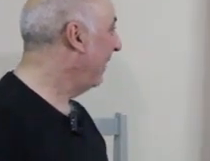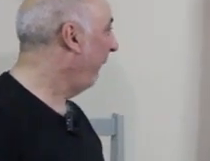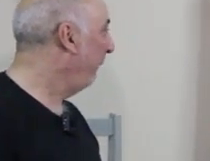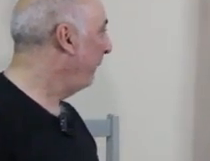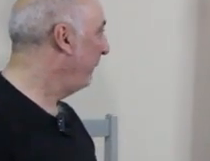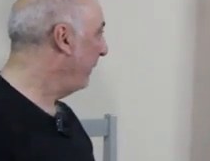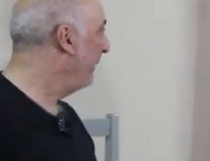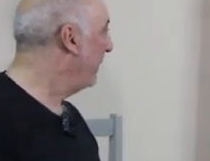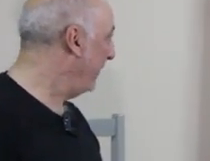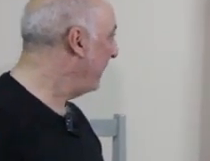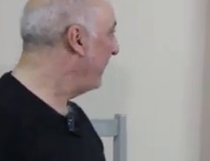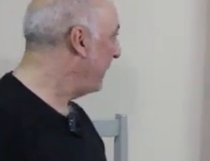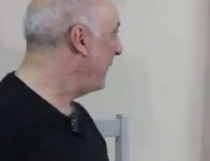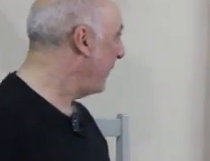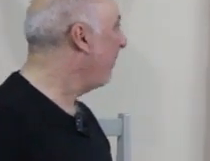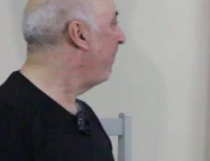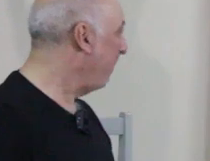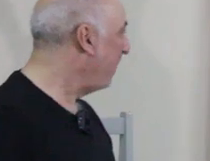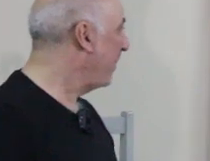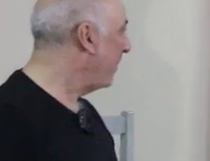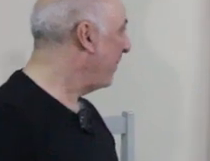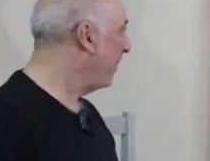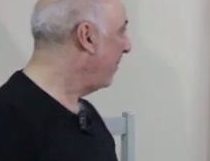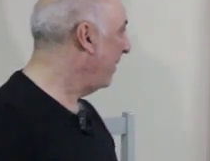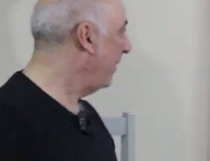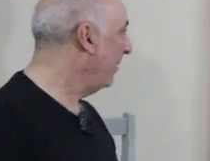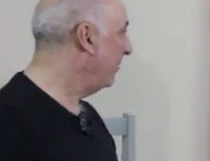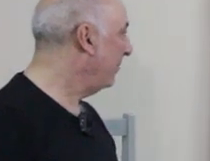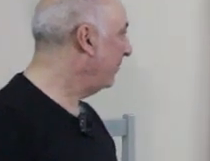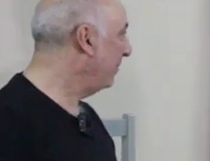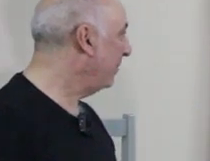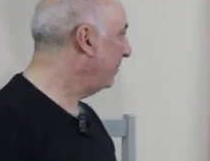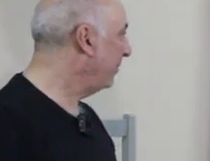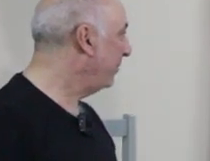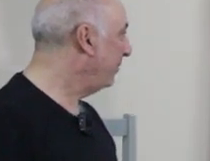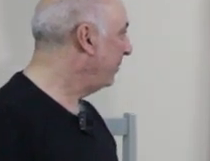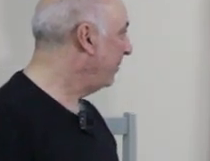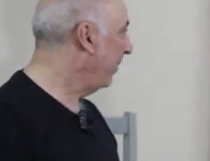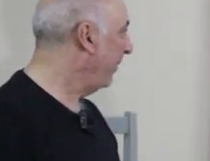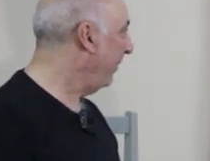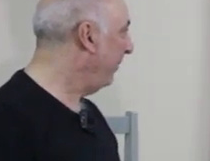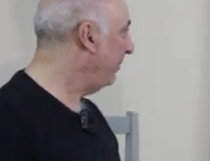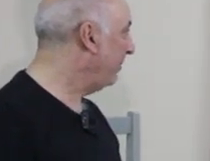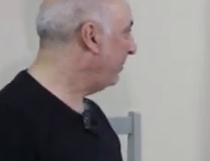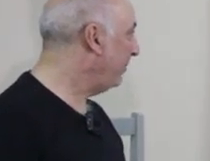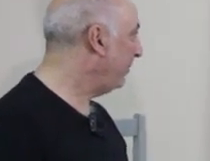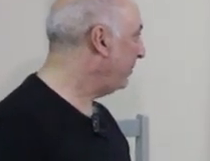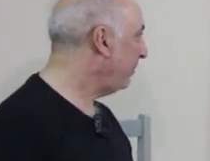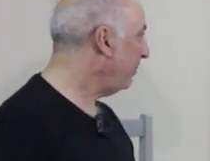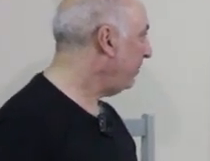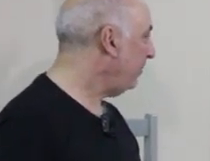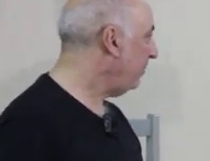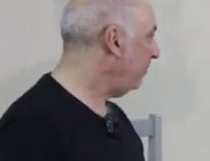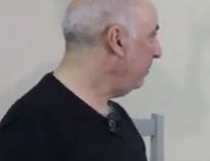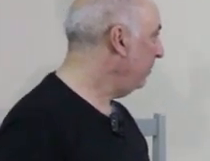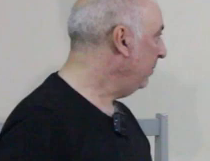é a história do litoral, que é um caminho realmente, que era um dos caminhos que ia para a Serra Acima, né? E está largado, está abandonado, não sei o que.